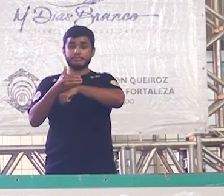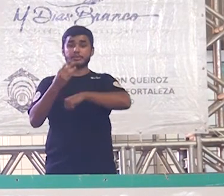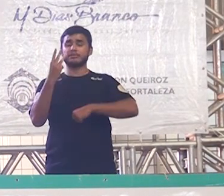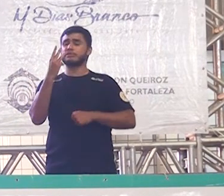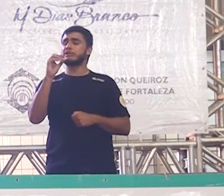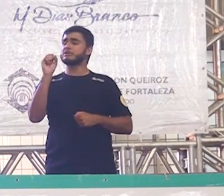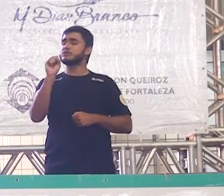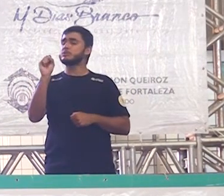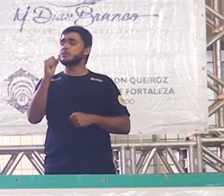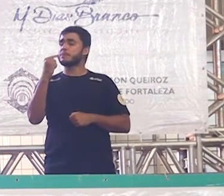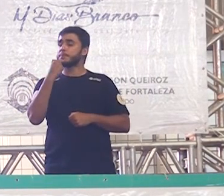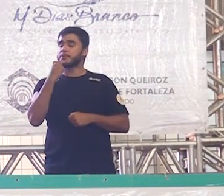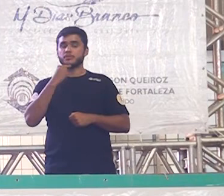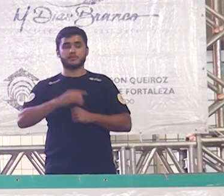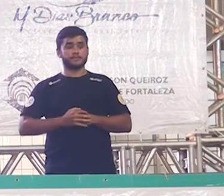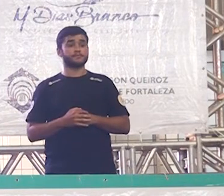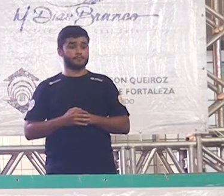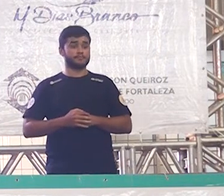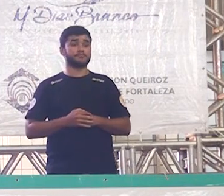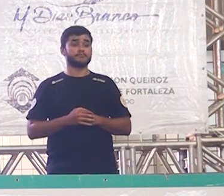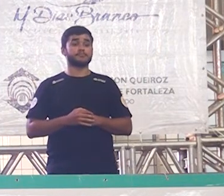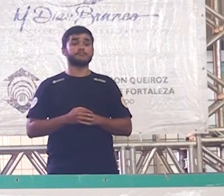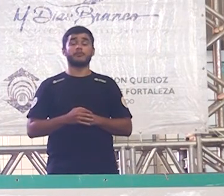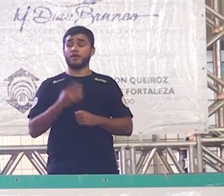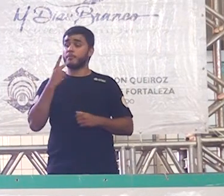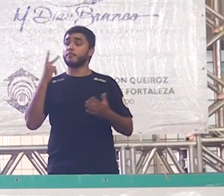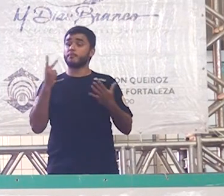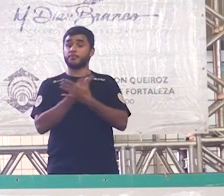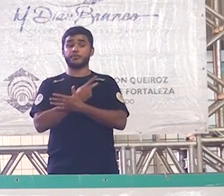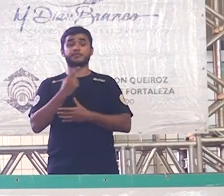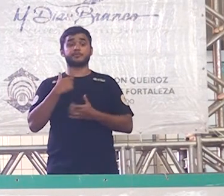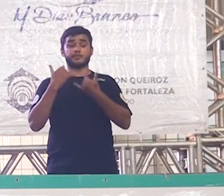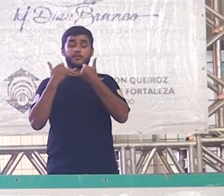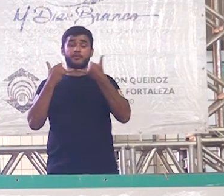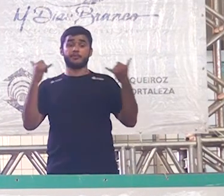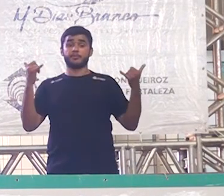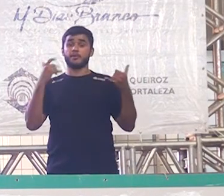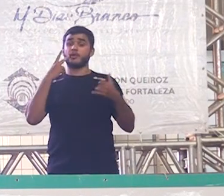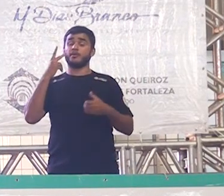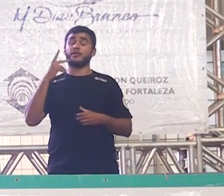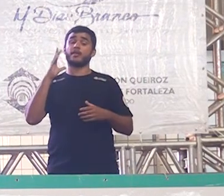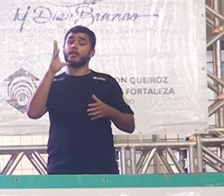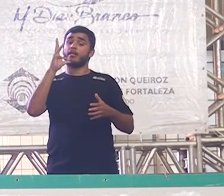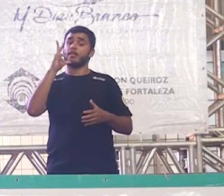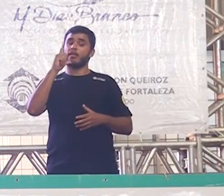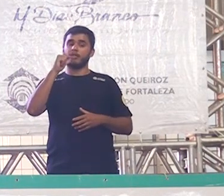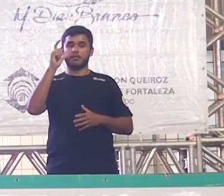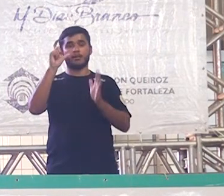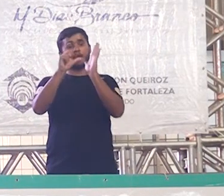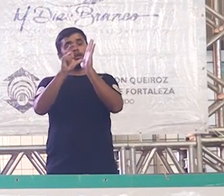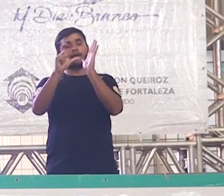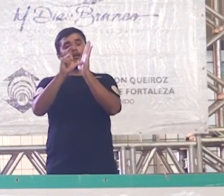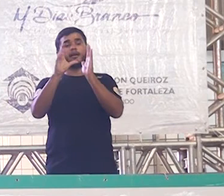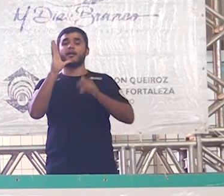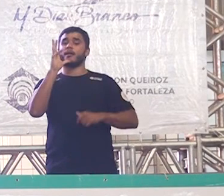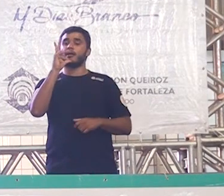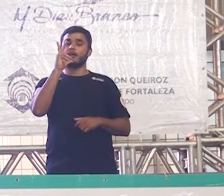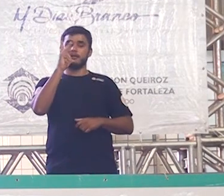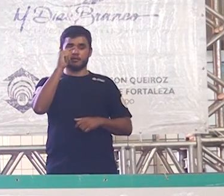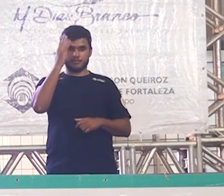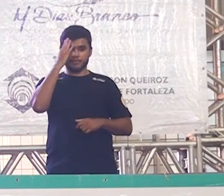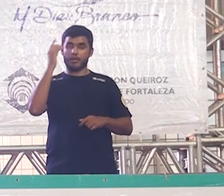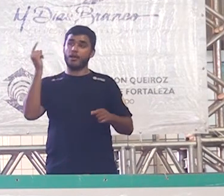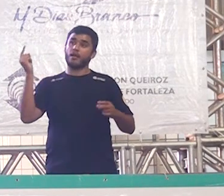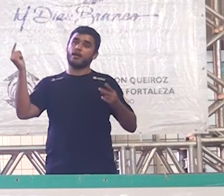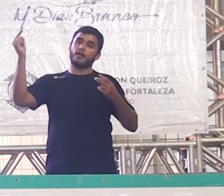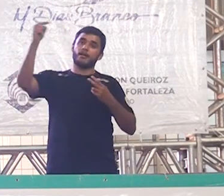minha. Por que percebo isso? Porque eu tenho cabo, então meu sinal primeiro vai do satélite até a operadora para depois chegar na minha TV, enquanto a